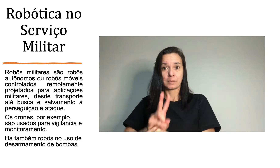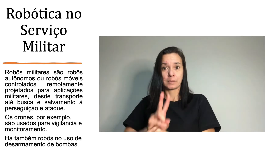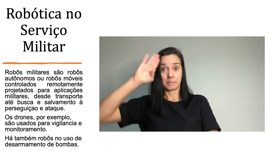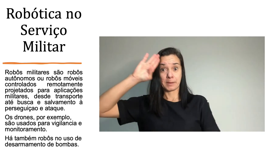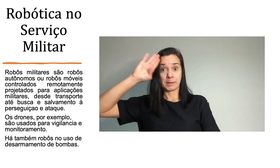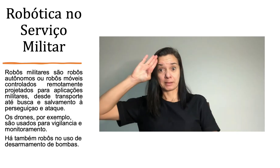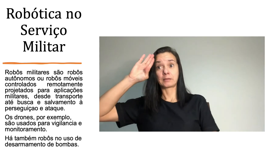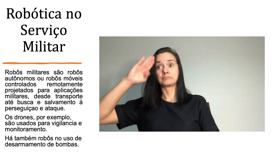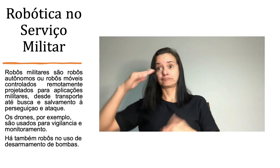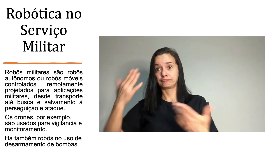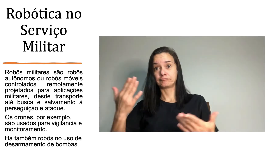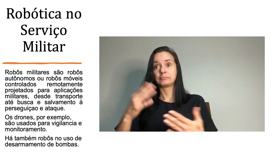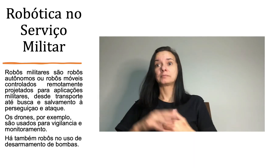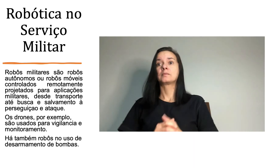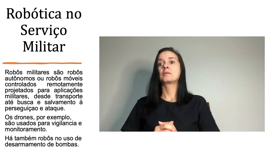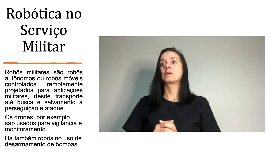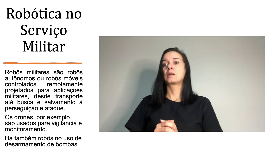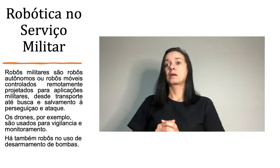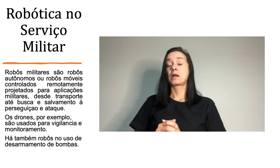vigilância,